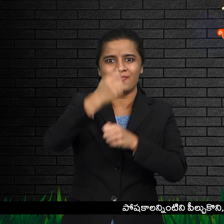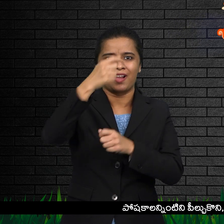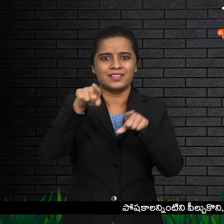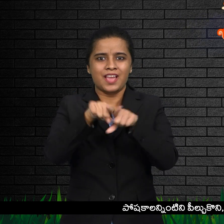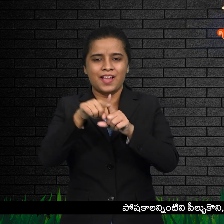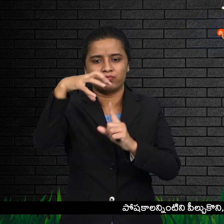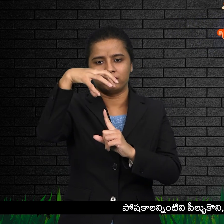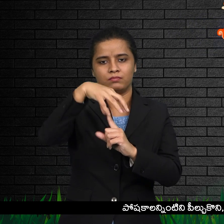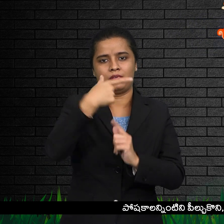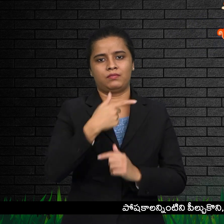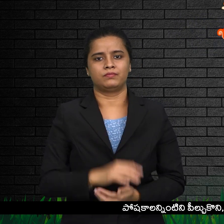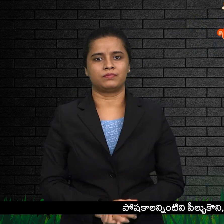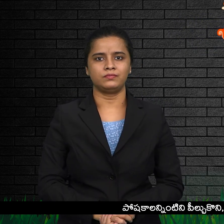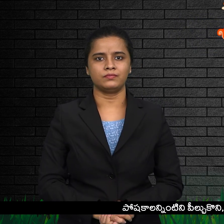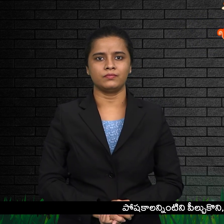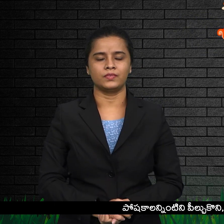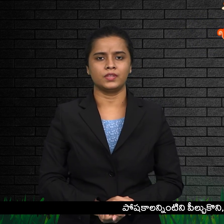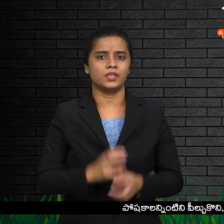కనిపిస్తాయి. గమనించండి.